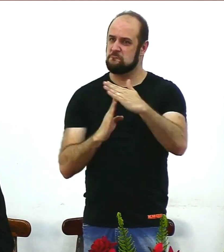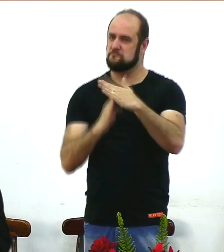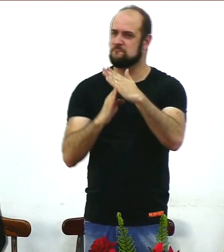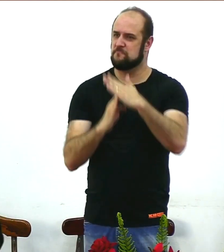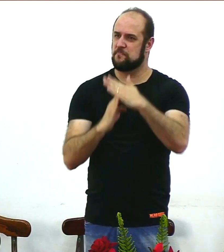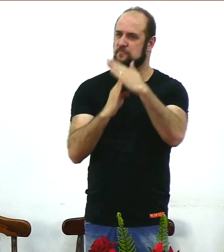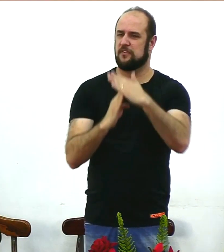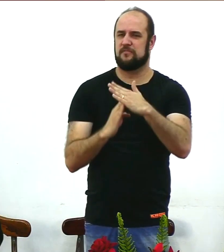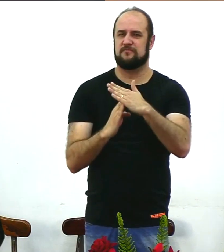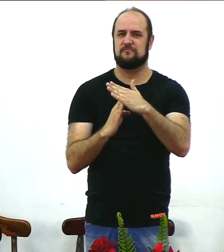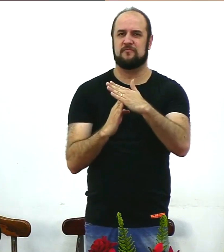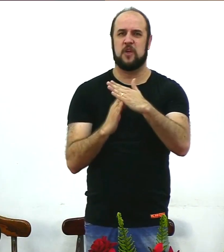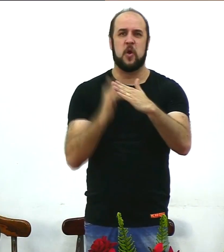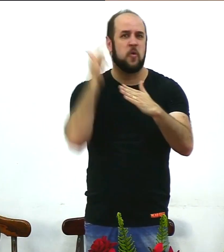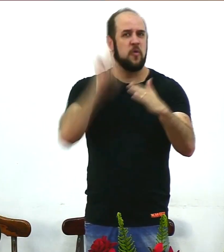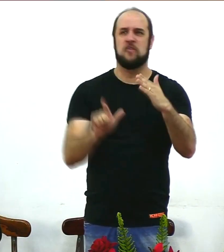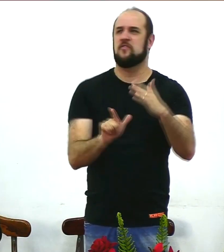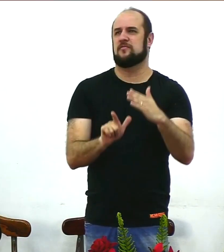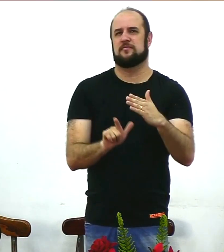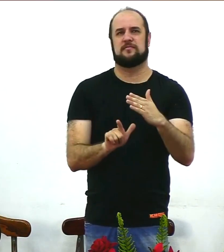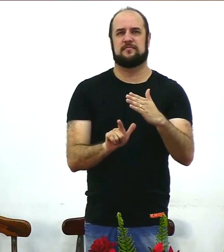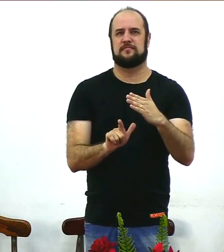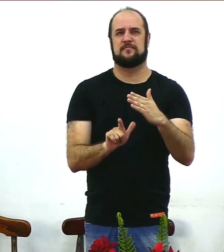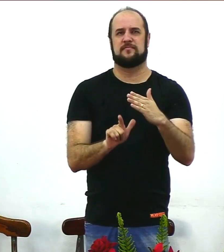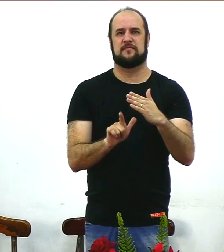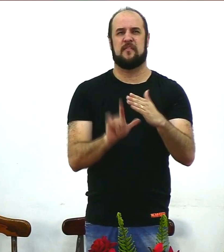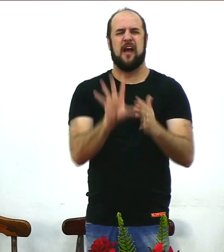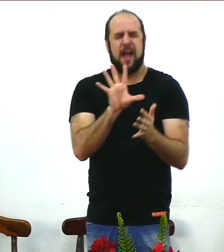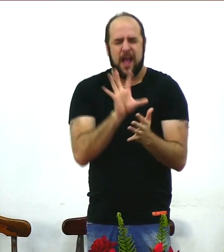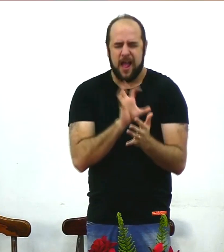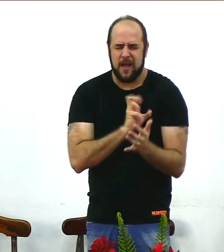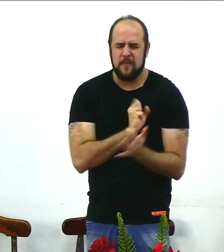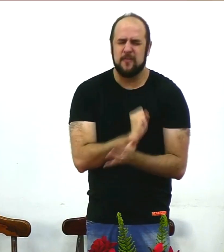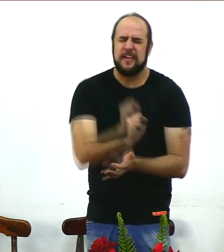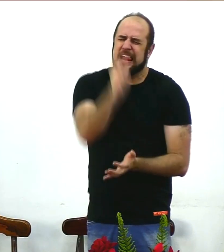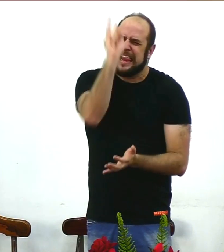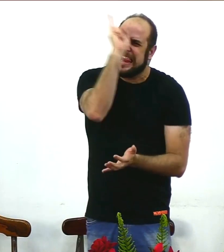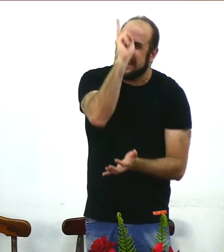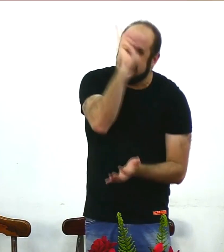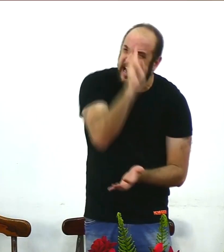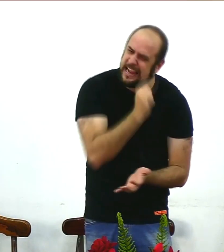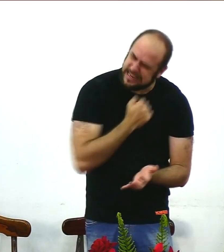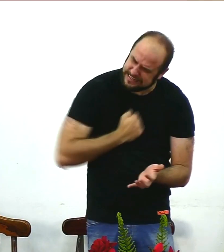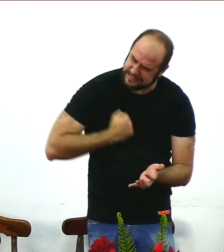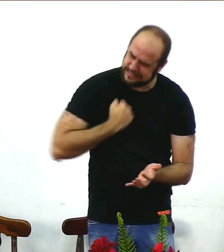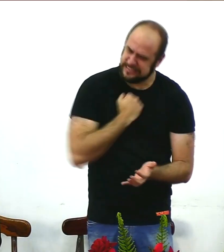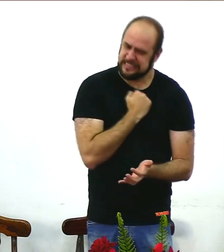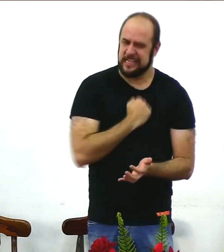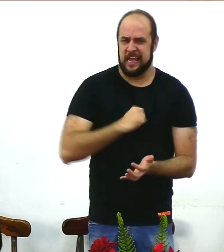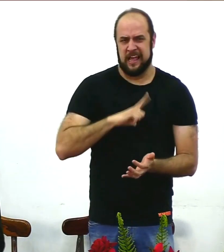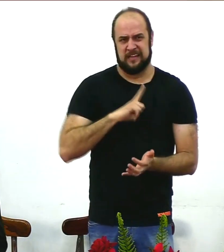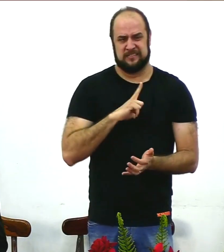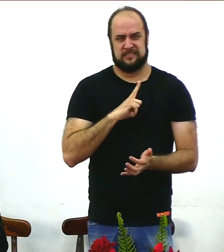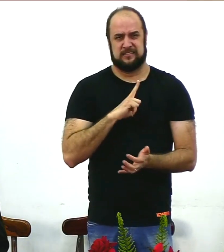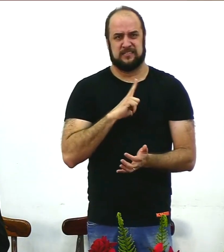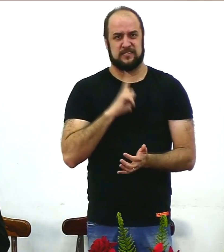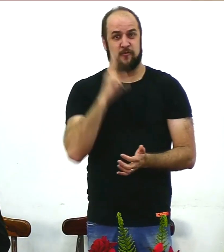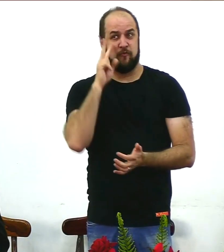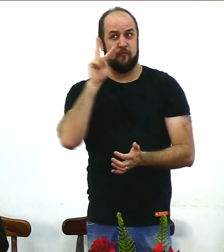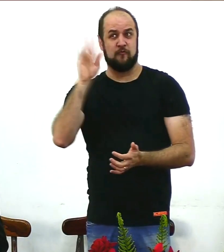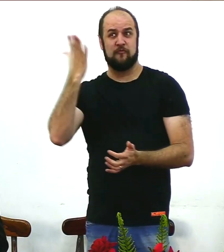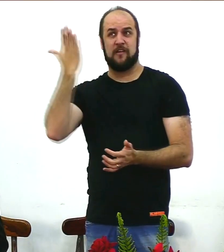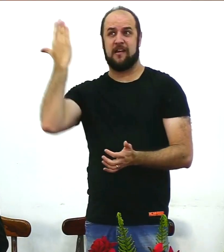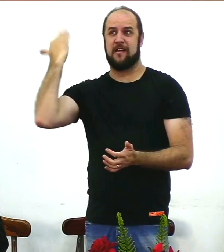versículo 6, eles tenham, o salmista narra o quanto era grande o amor